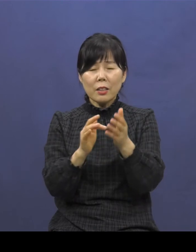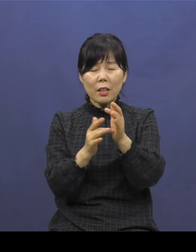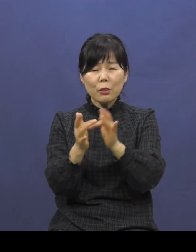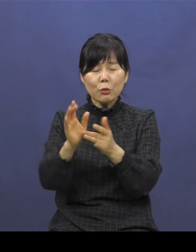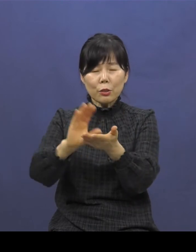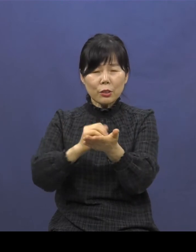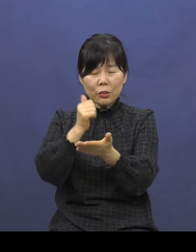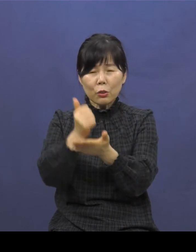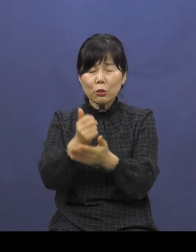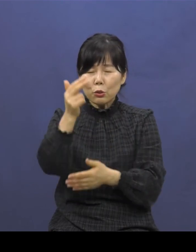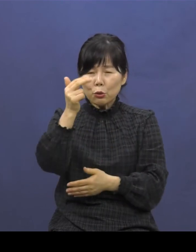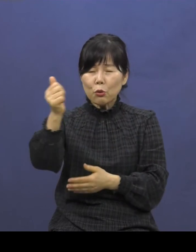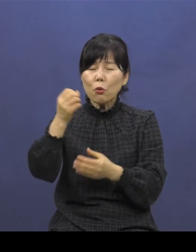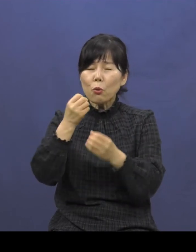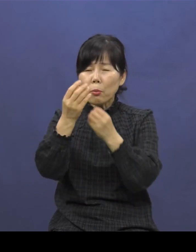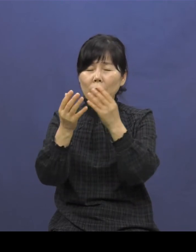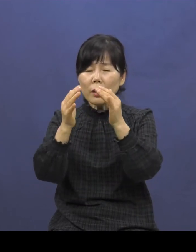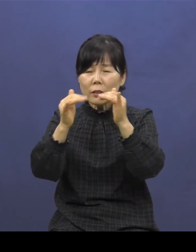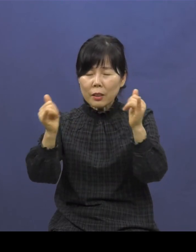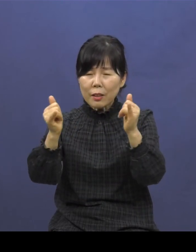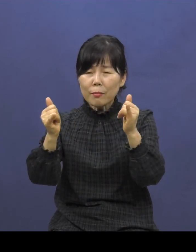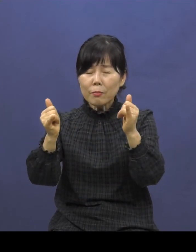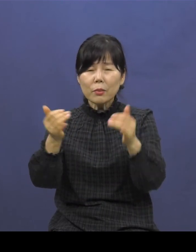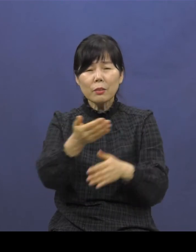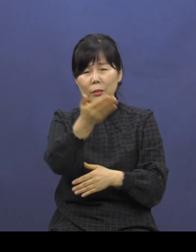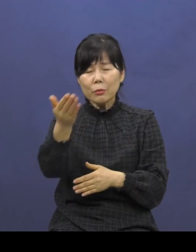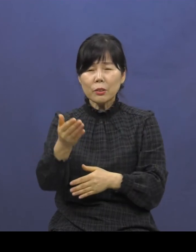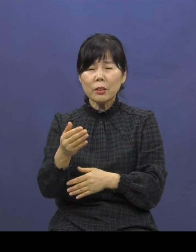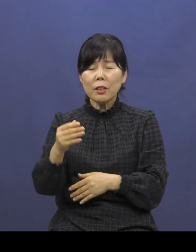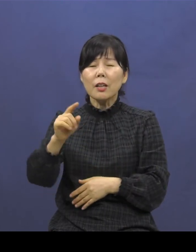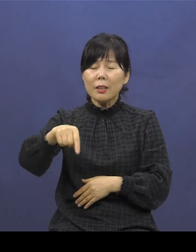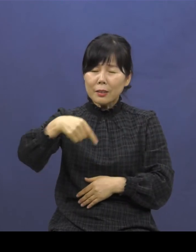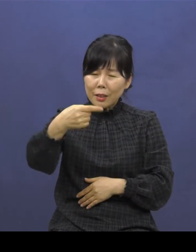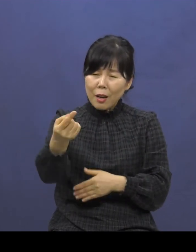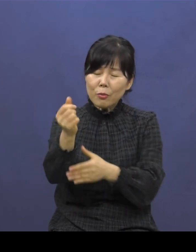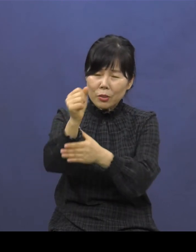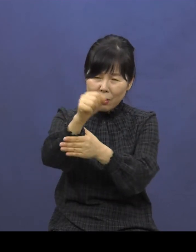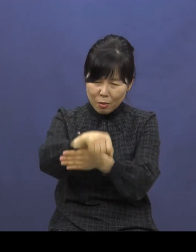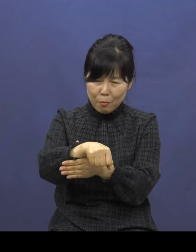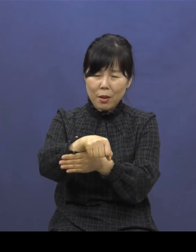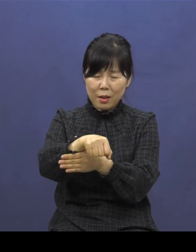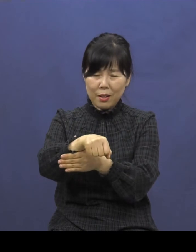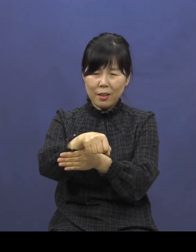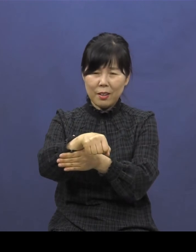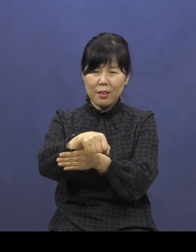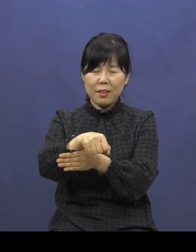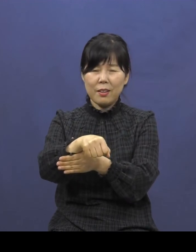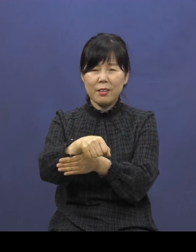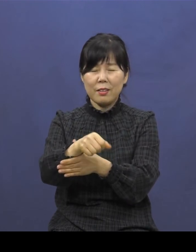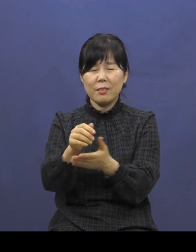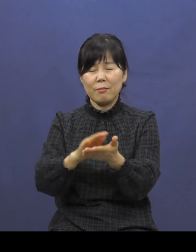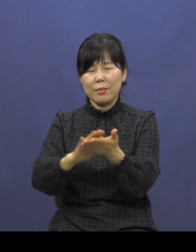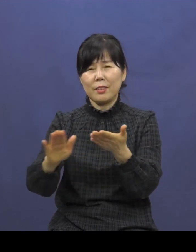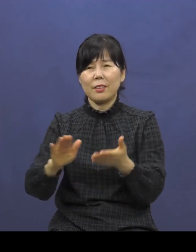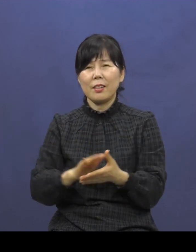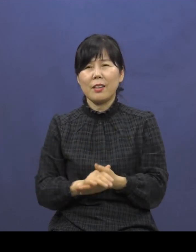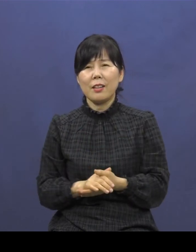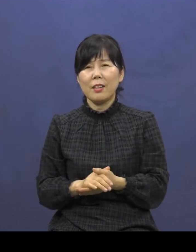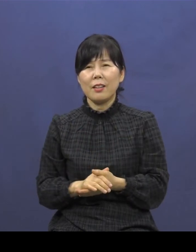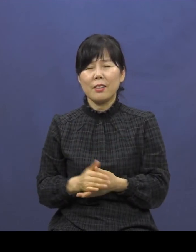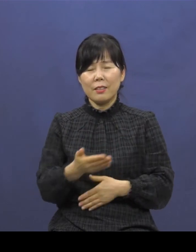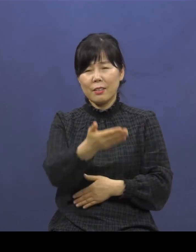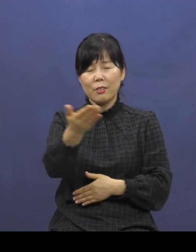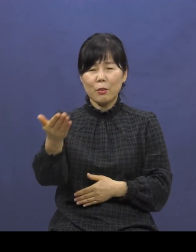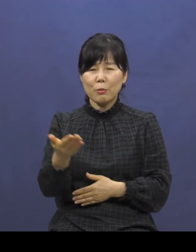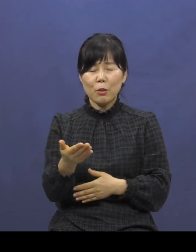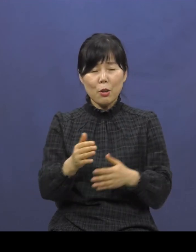예수 그리스도를 주로 고백하는 그 사람이 그 다음번 열매라는 뜻이죠. 그렇죠? 그게 그리스도인이라는 뜻이죠.